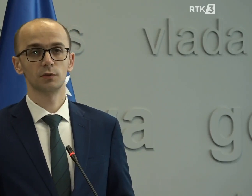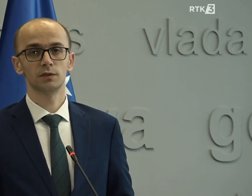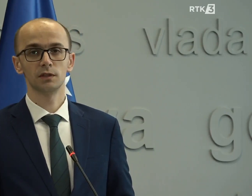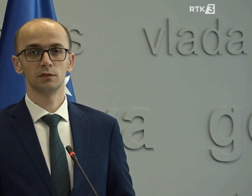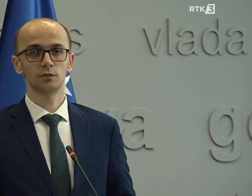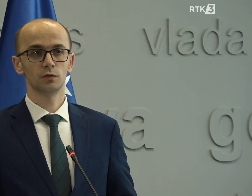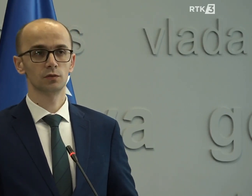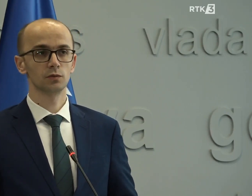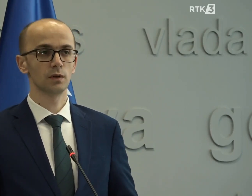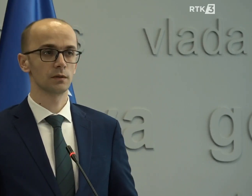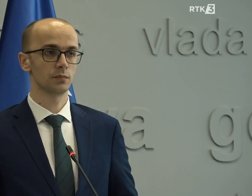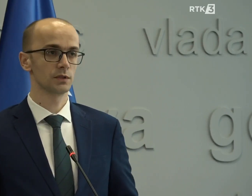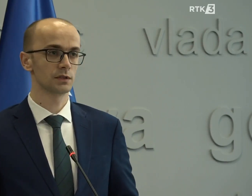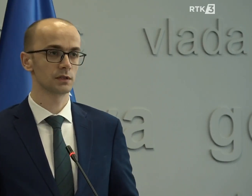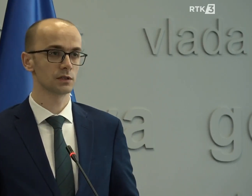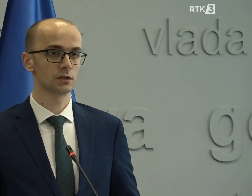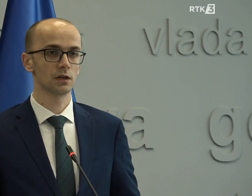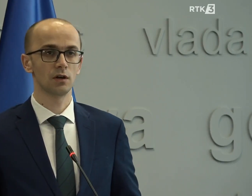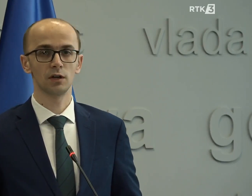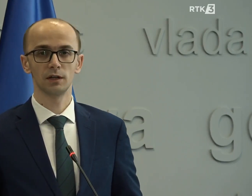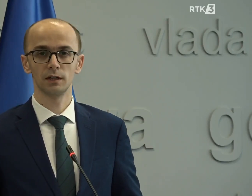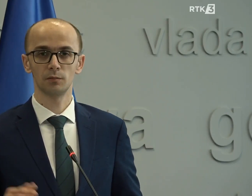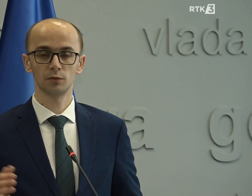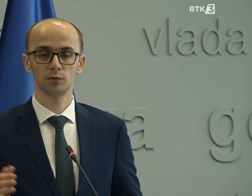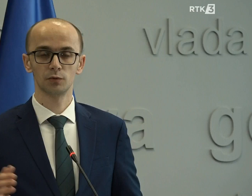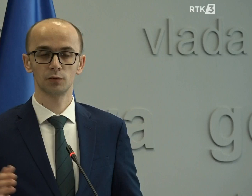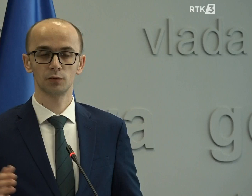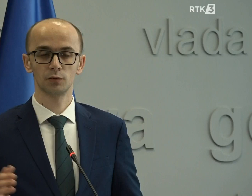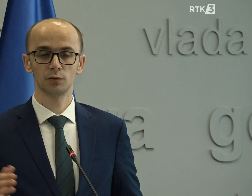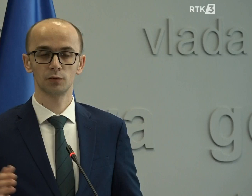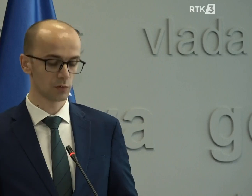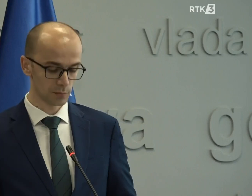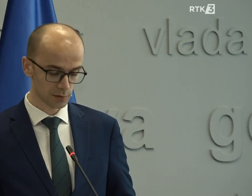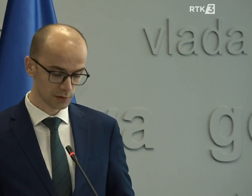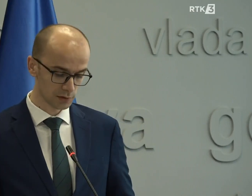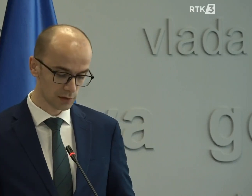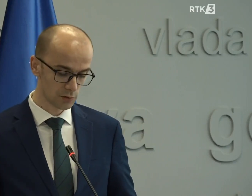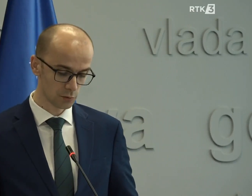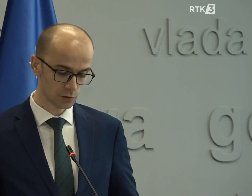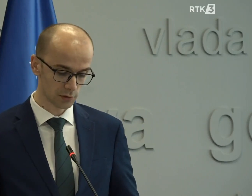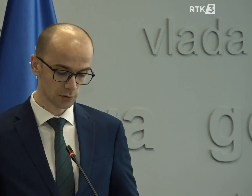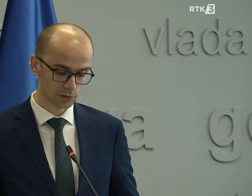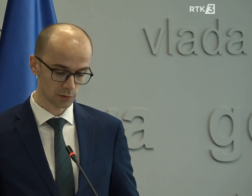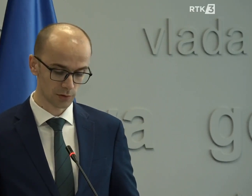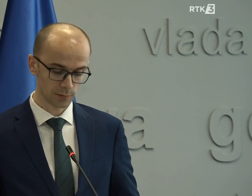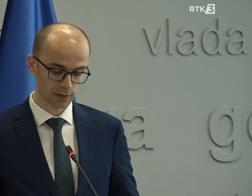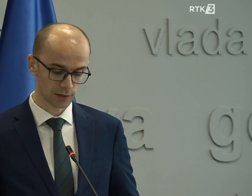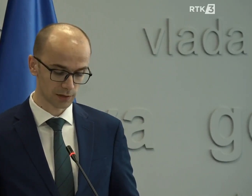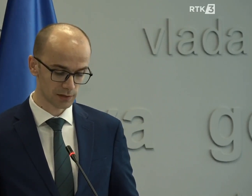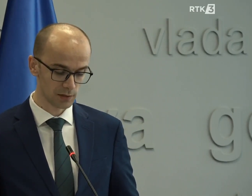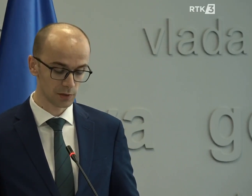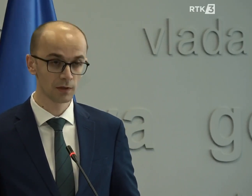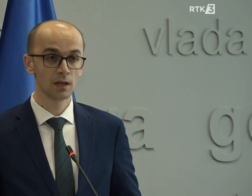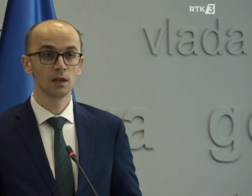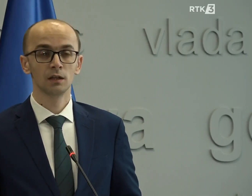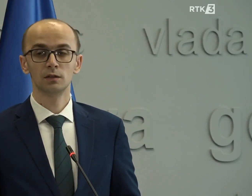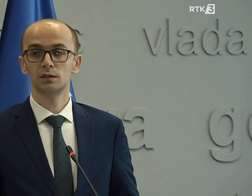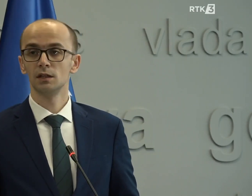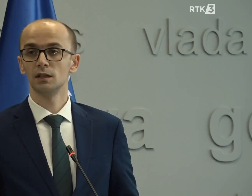procesit, procesi është fokusuar përgjithsisht nga ana e raportuesve të Këshillit të Evropës në tri kushte kryesore para